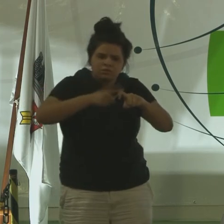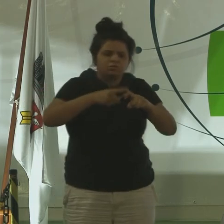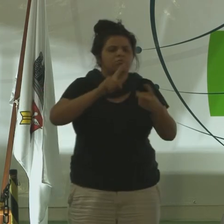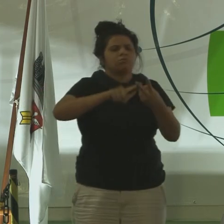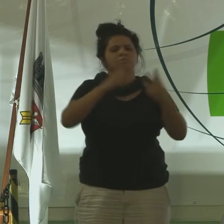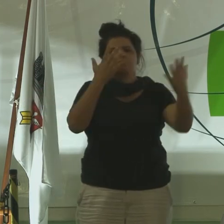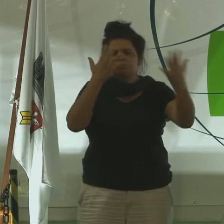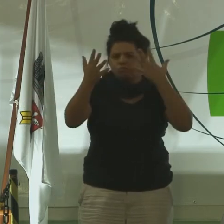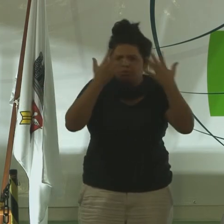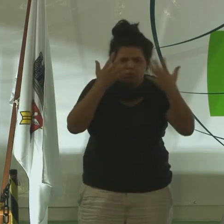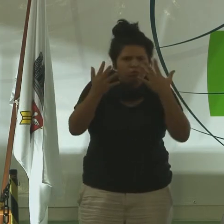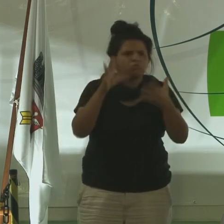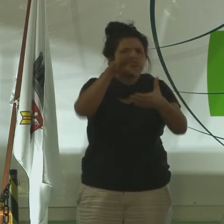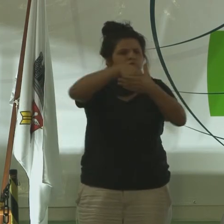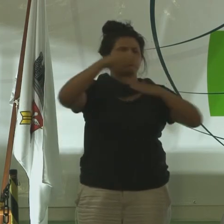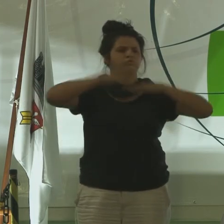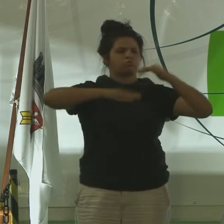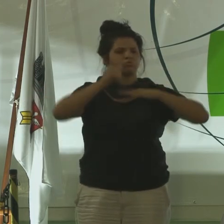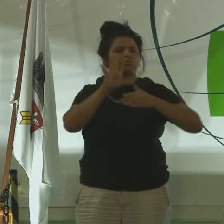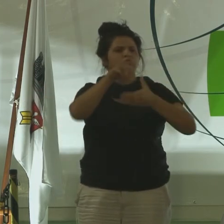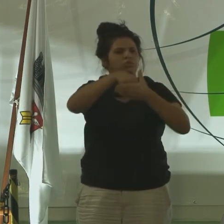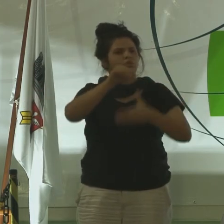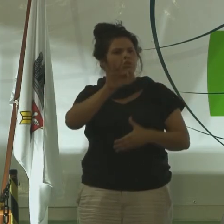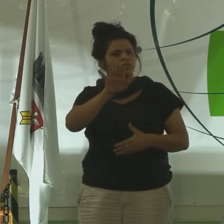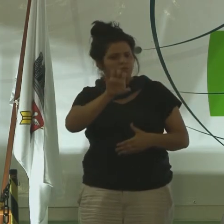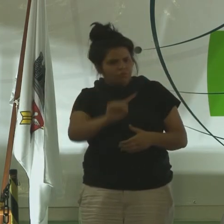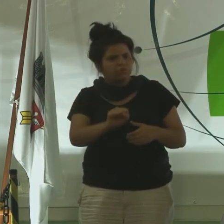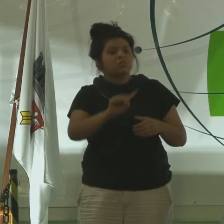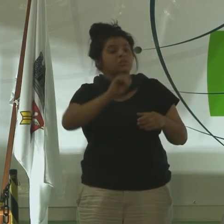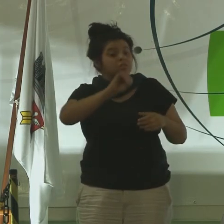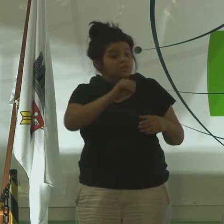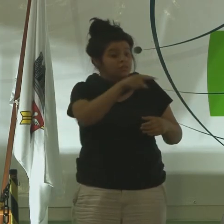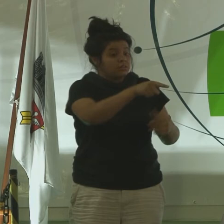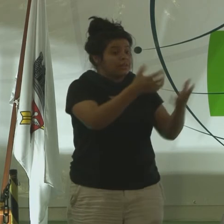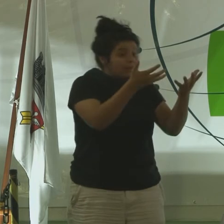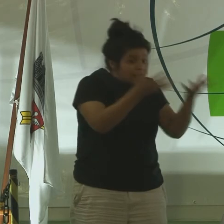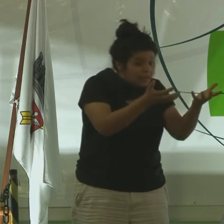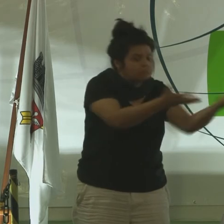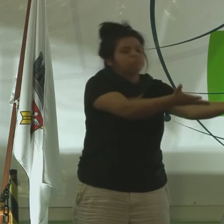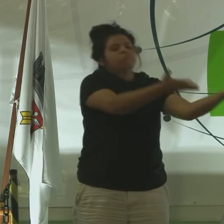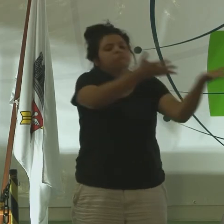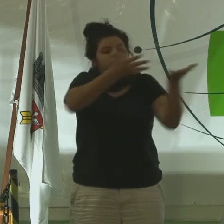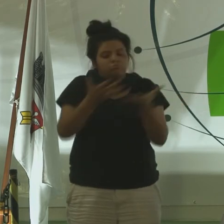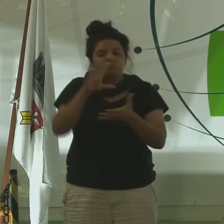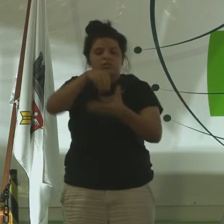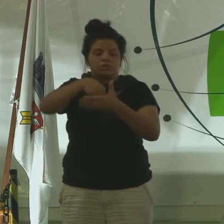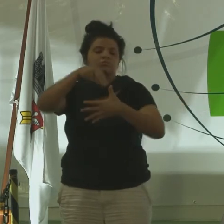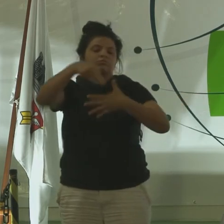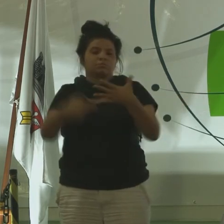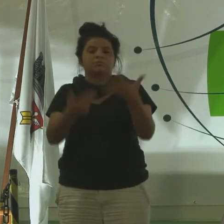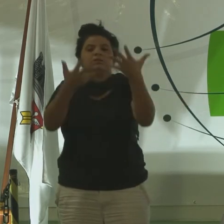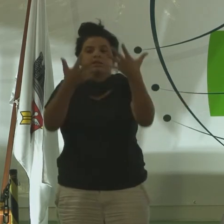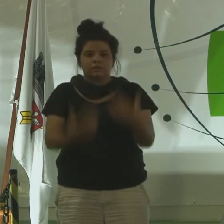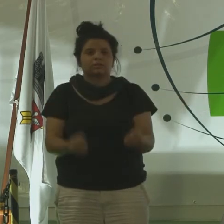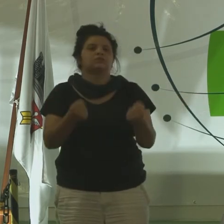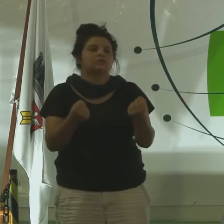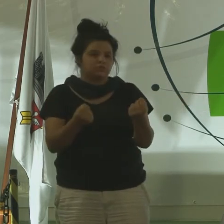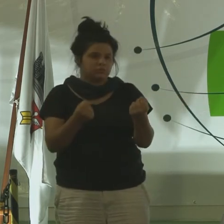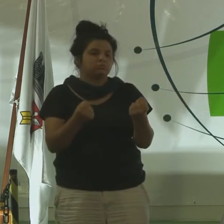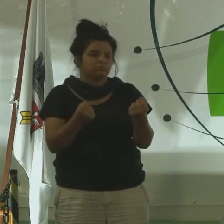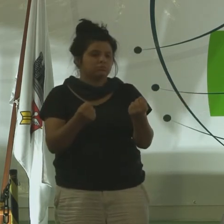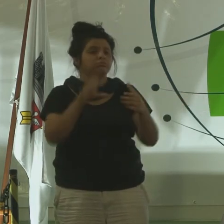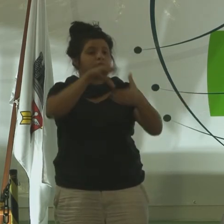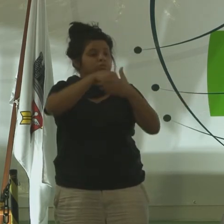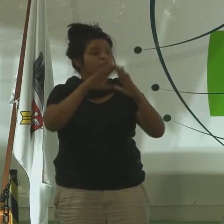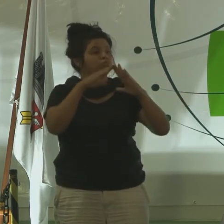temos psicólogos. Se esse aluno requer esse tipo de atendimento, ele vai ser encaminhado. Nem sempre é realizado na escola e pela